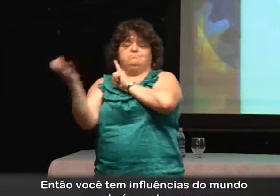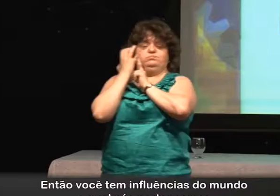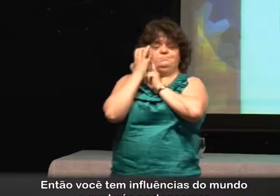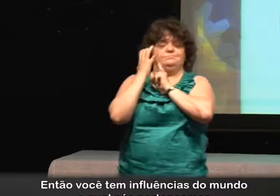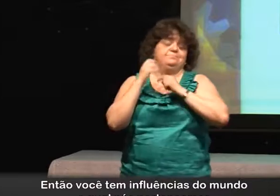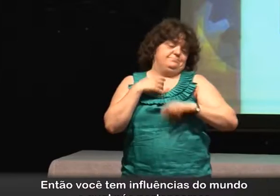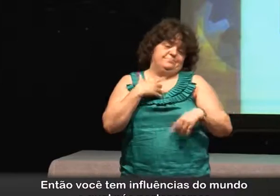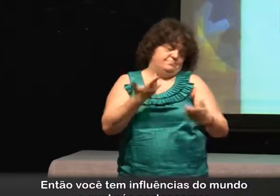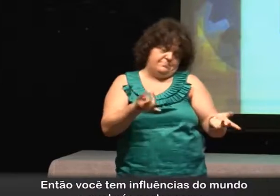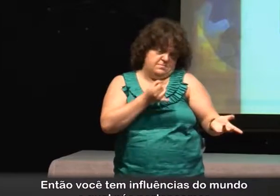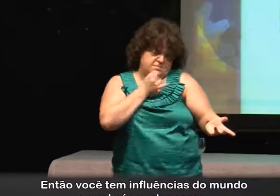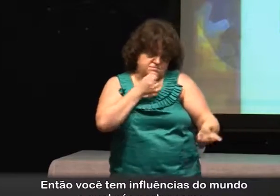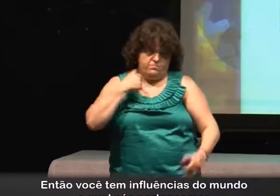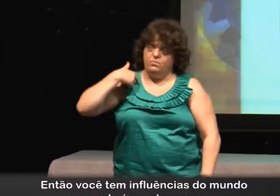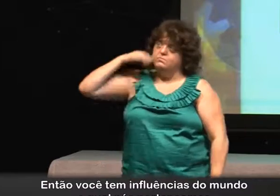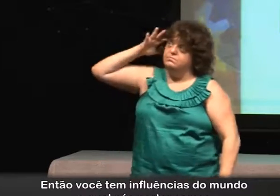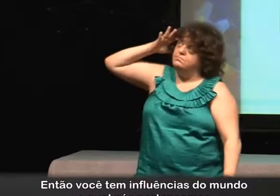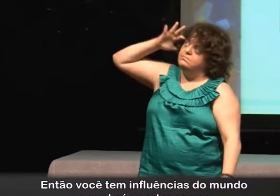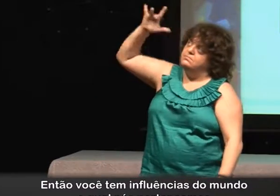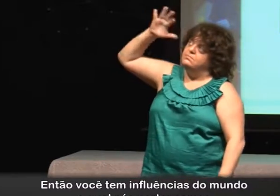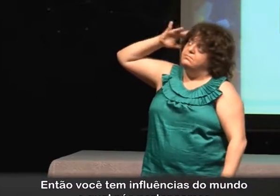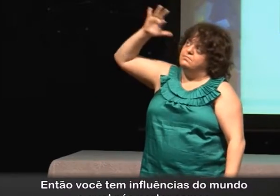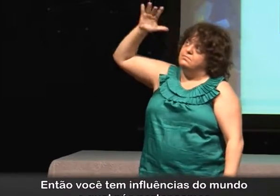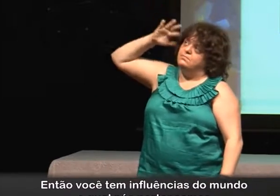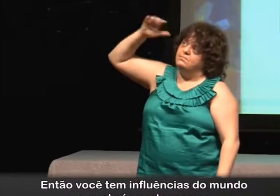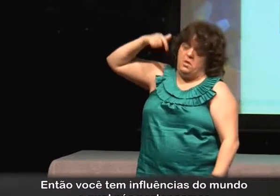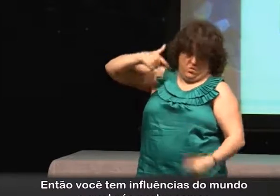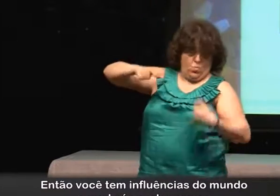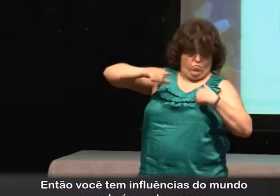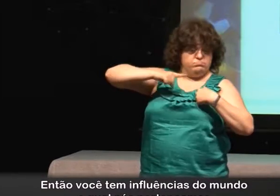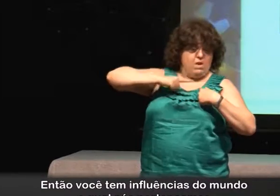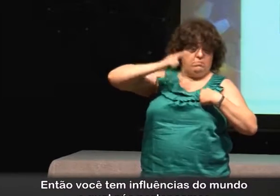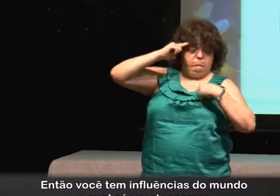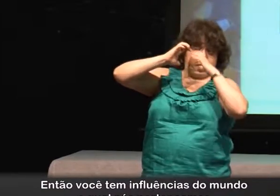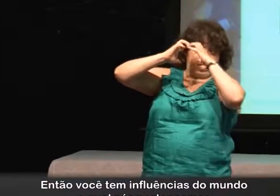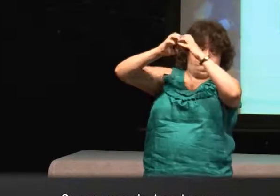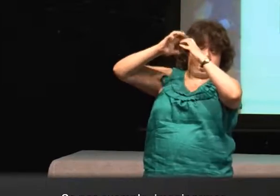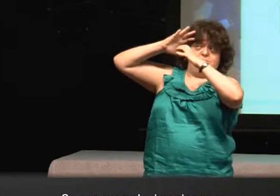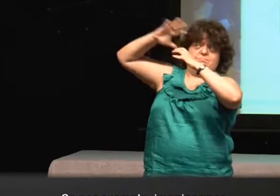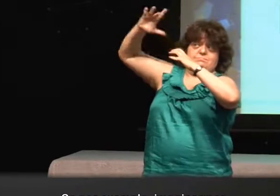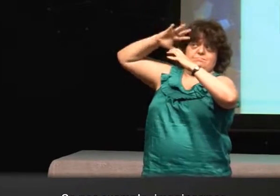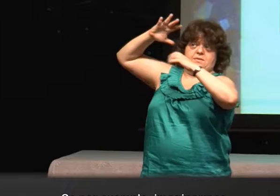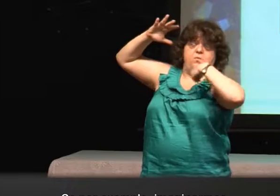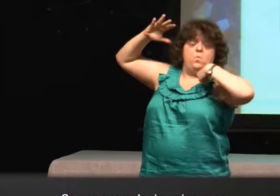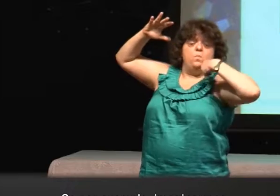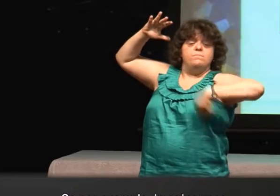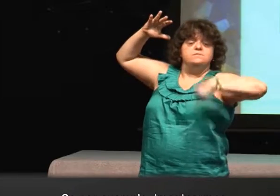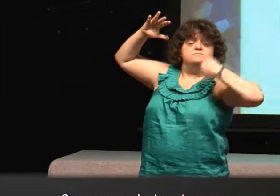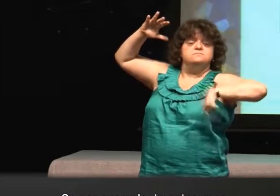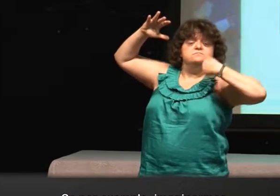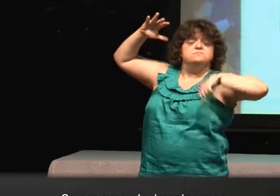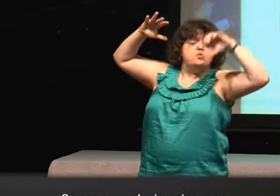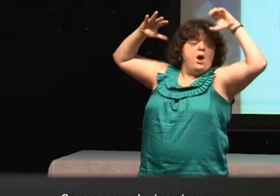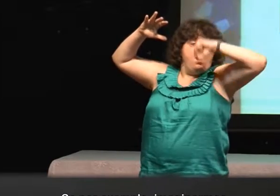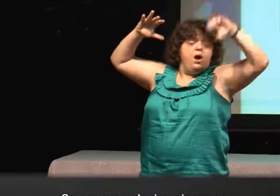Então você tem influências do mundo ao qual nós pertencemos. Se, por exemplo, nós